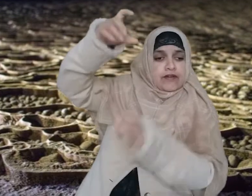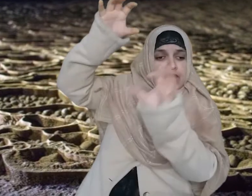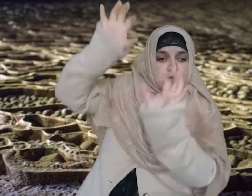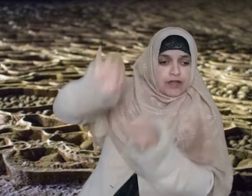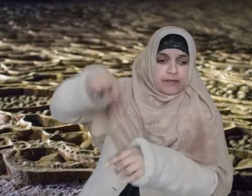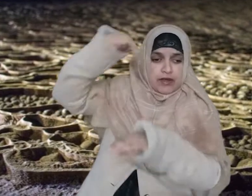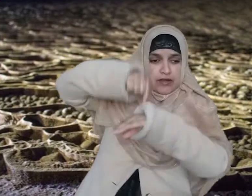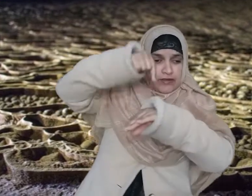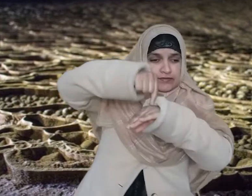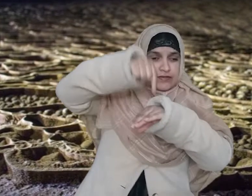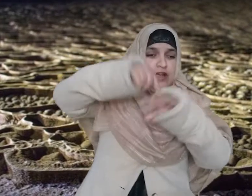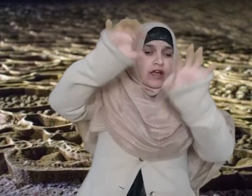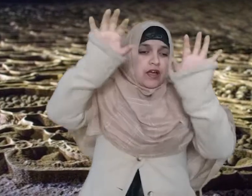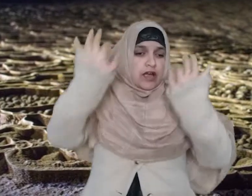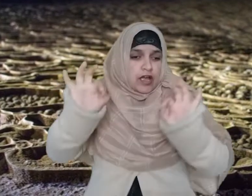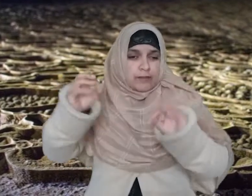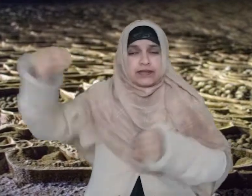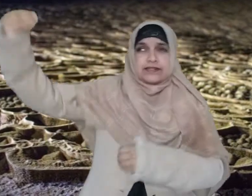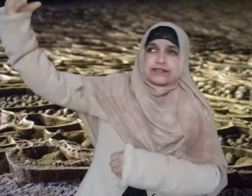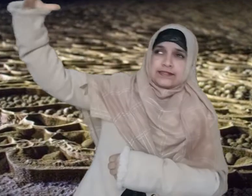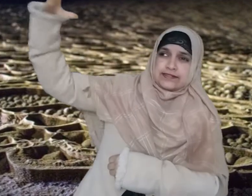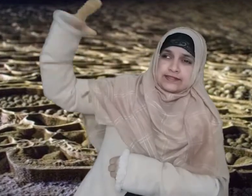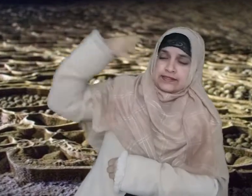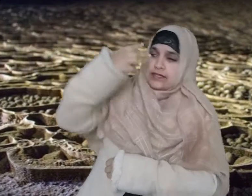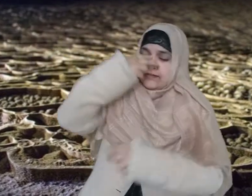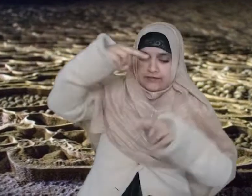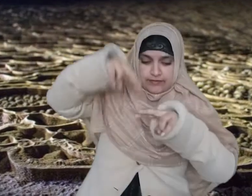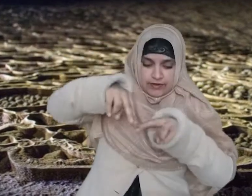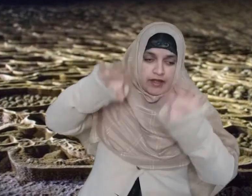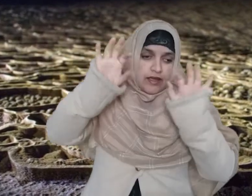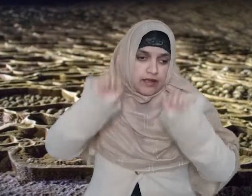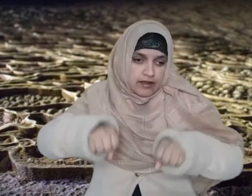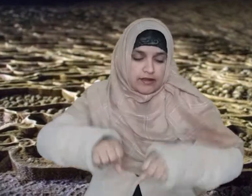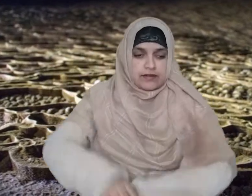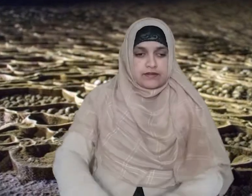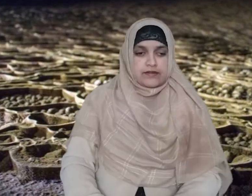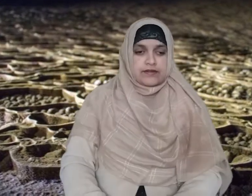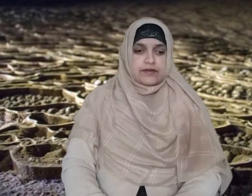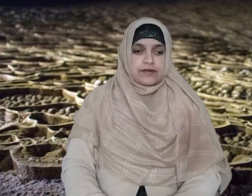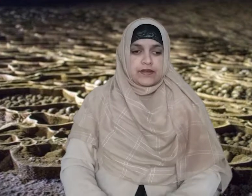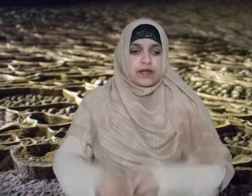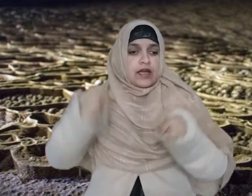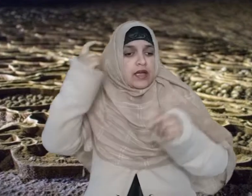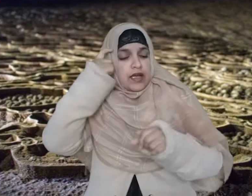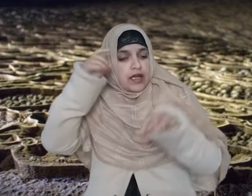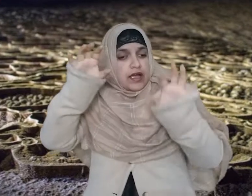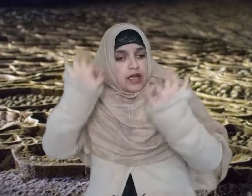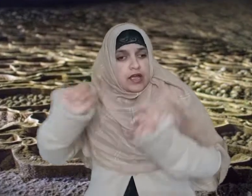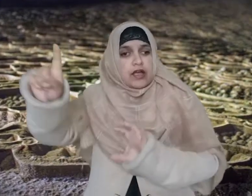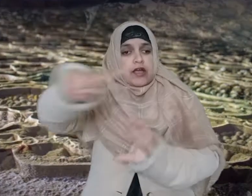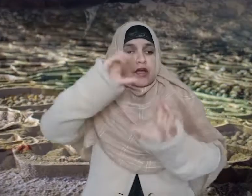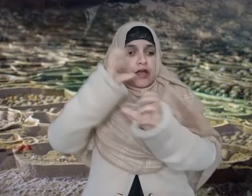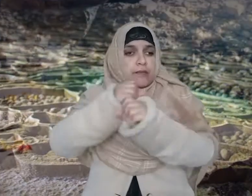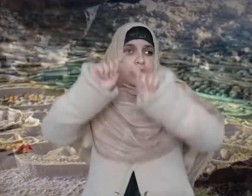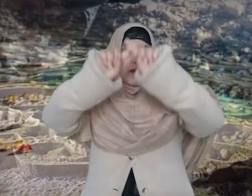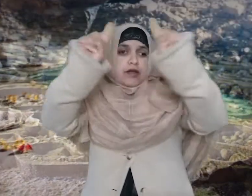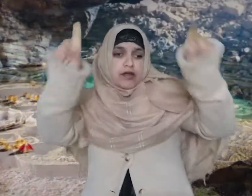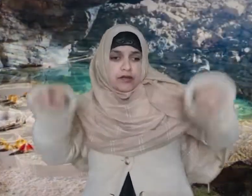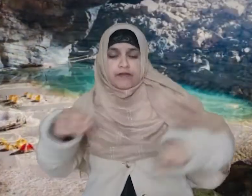کے کیف پرل یعنی کہ غار کے موتی حیران کن سائز کے پائے گئے ہیں۔ 2013 میں اس غار کو عام عوام کی مہم جوئی